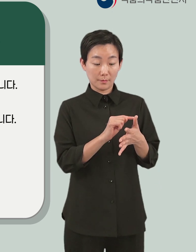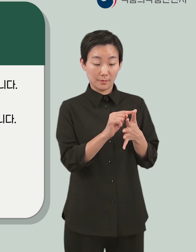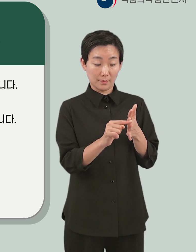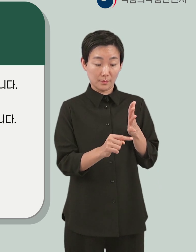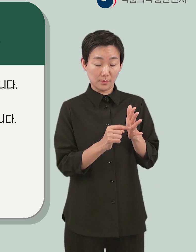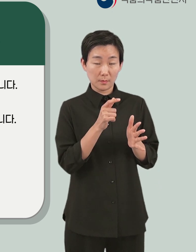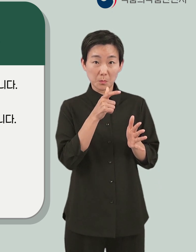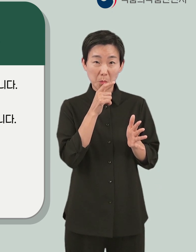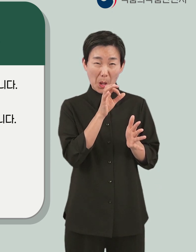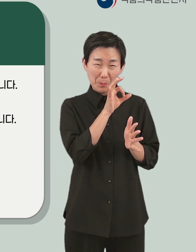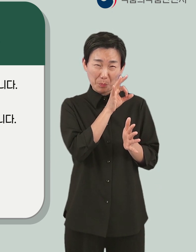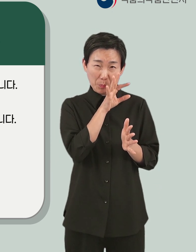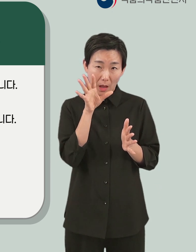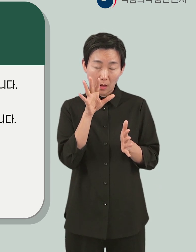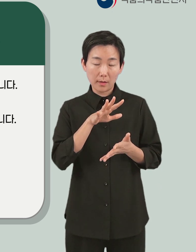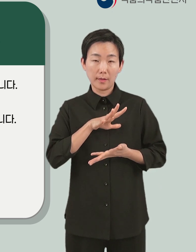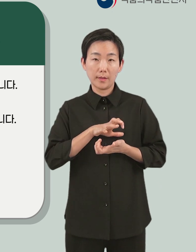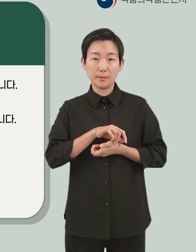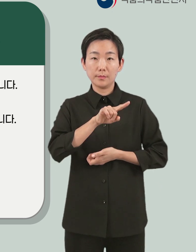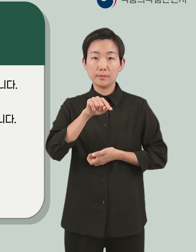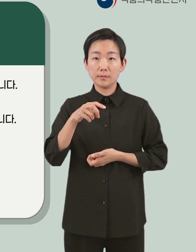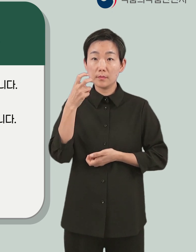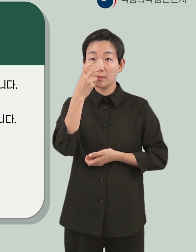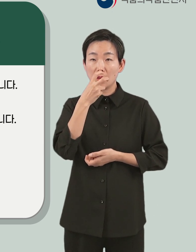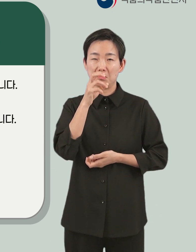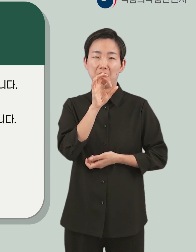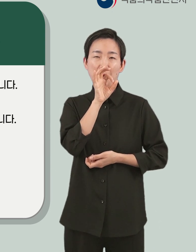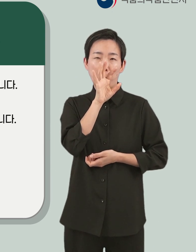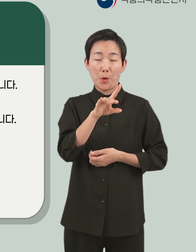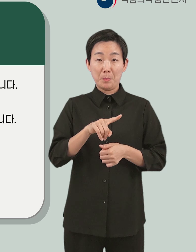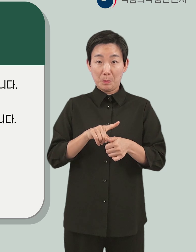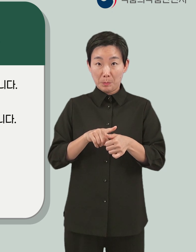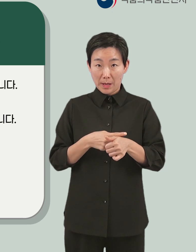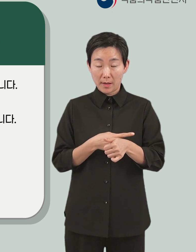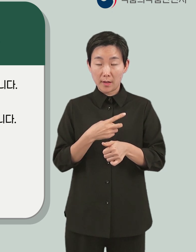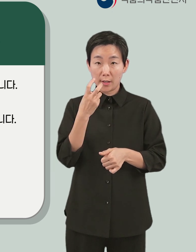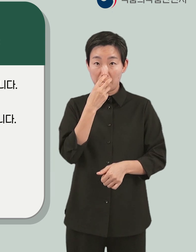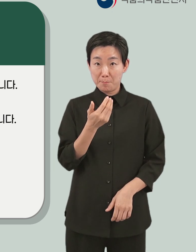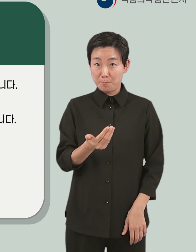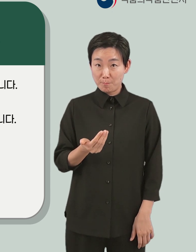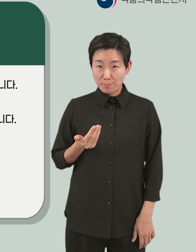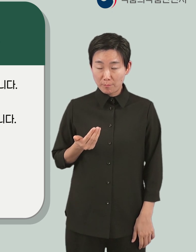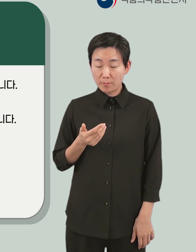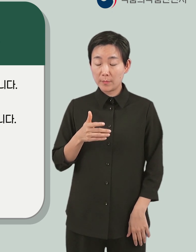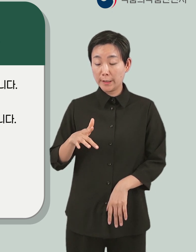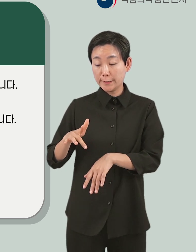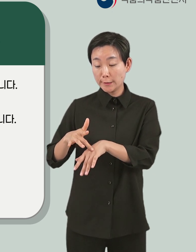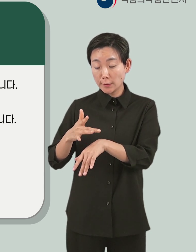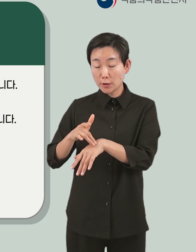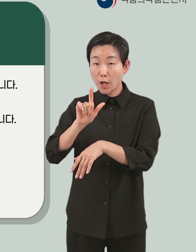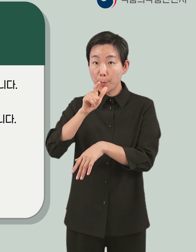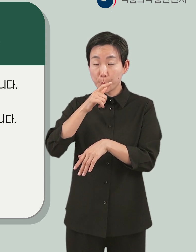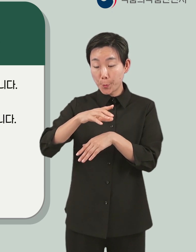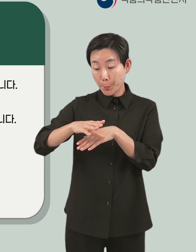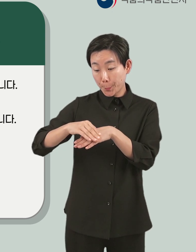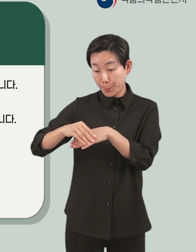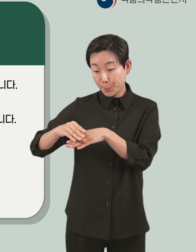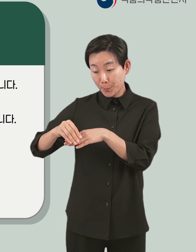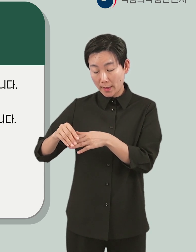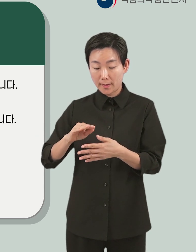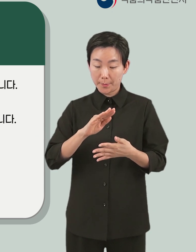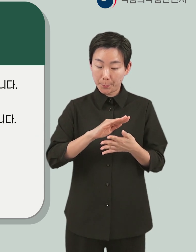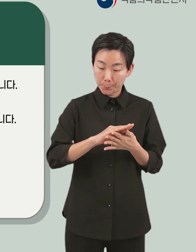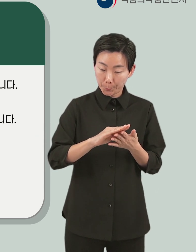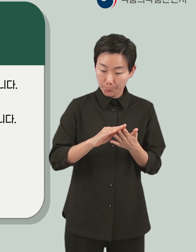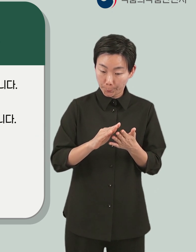손끝이 지나치게 건조하면 심전도 측정이 잘 되지 않을 수 있으므로 측정 전 젖은 수건이나 로션 등을 이용해